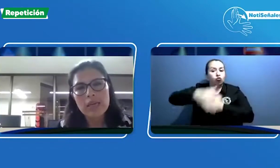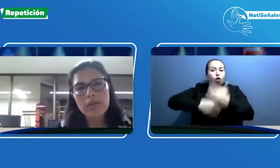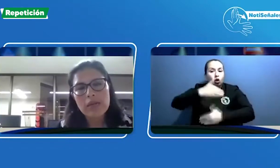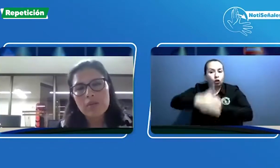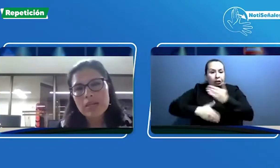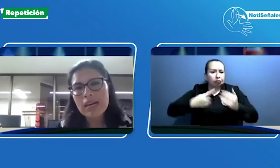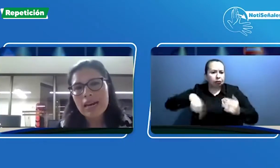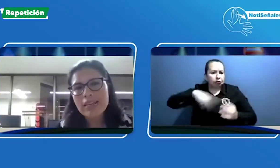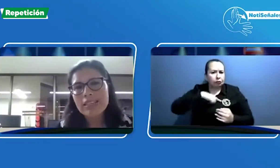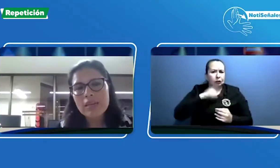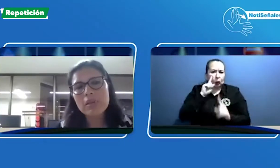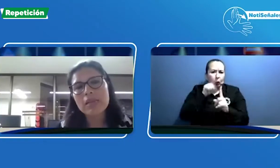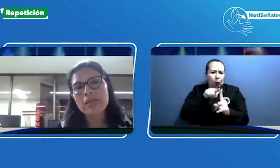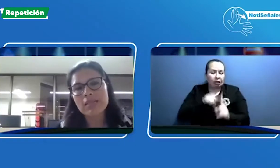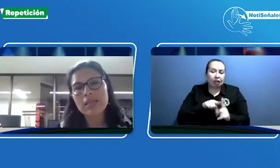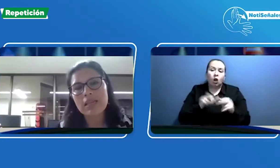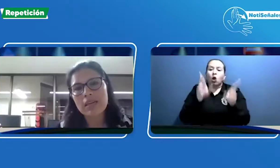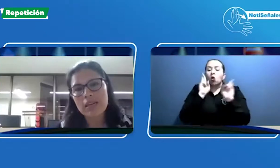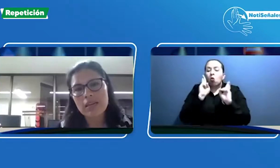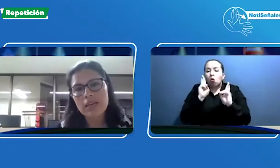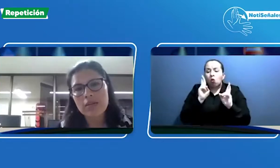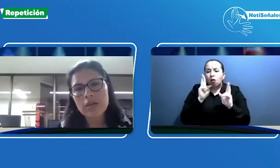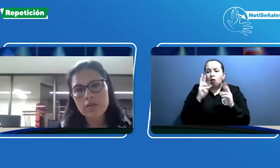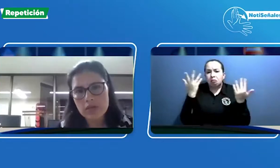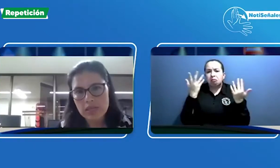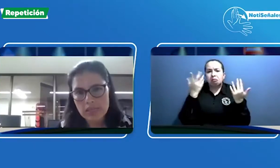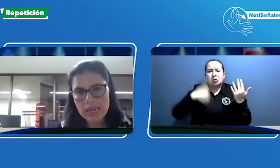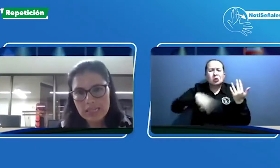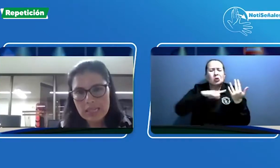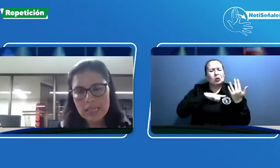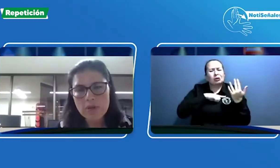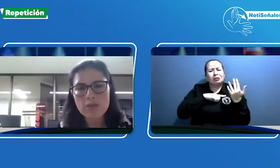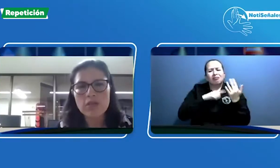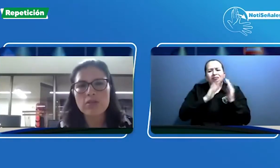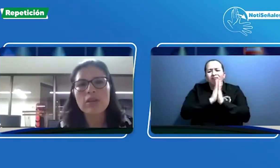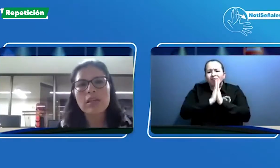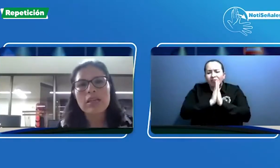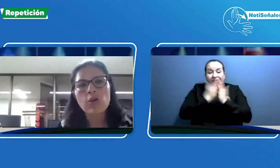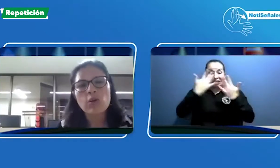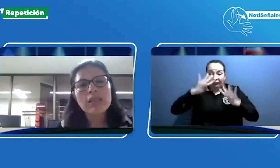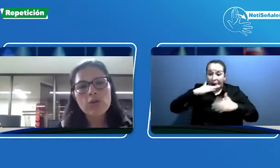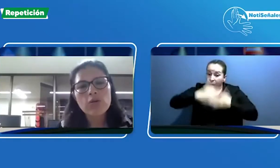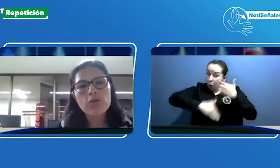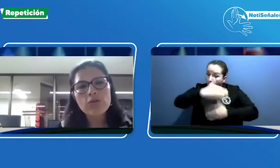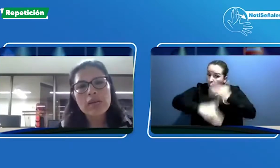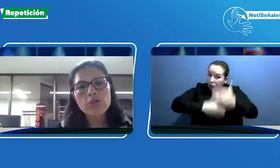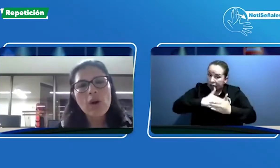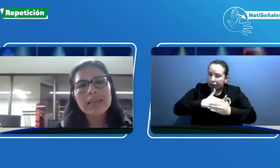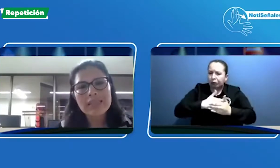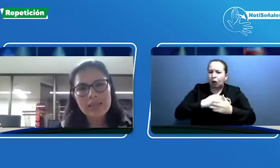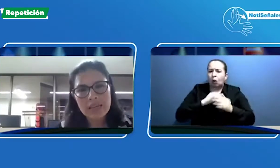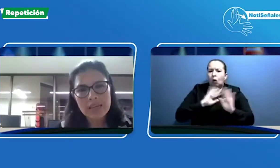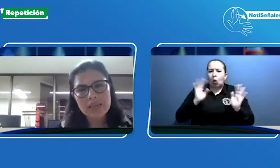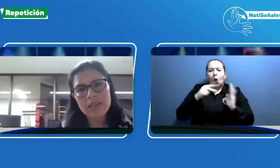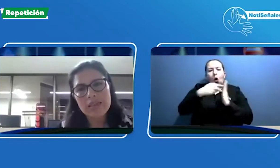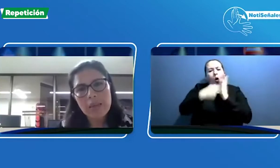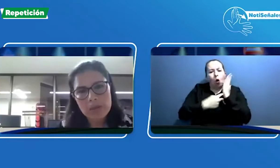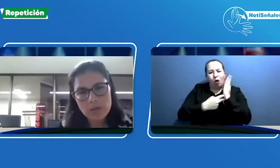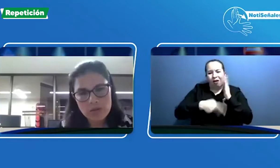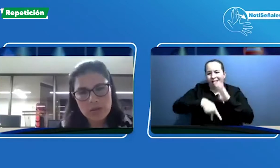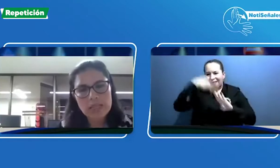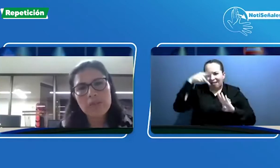y pedimos encarecidamente es que cuando ya se dé el proceso, contar con unas hojas de vida